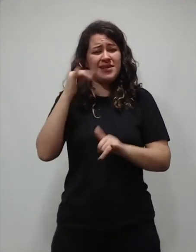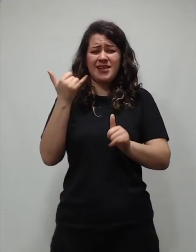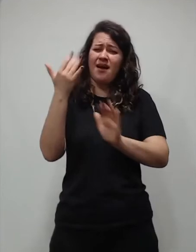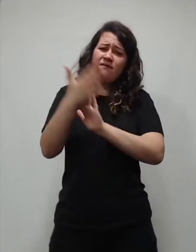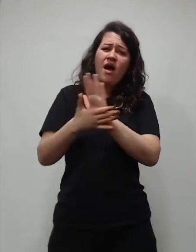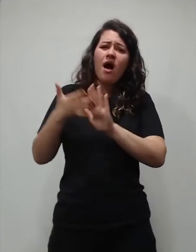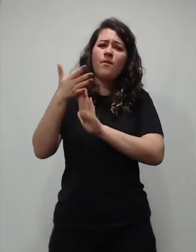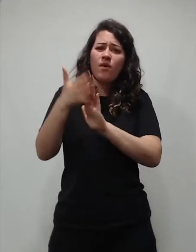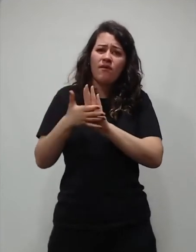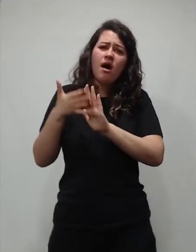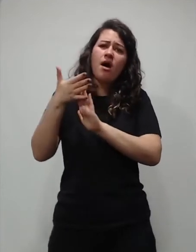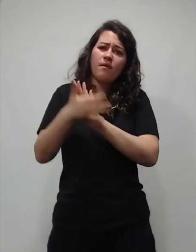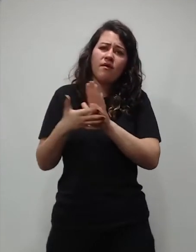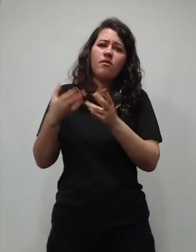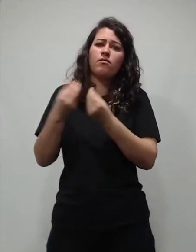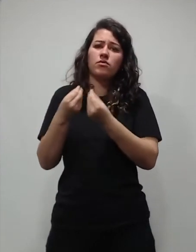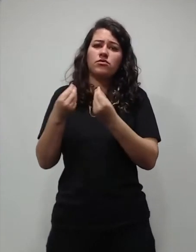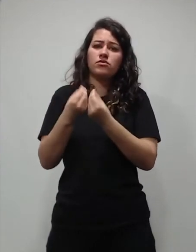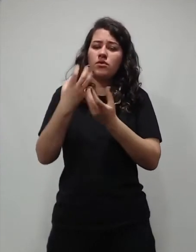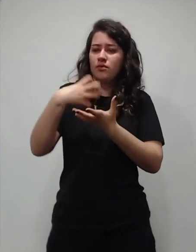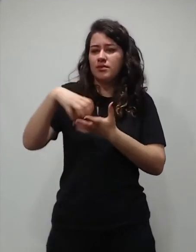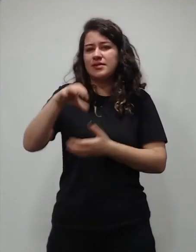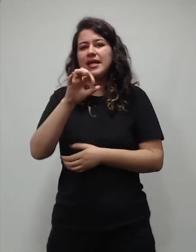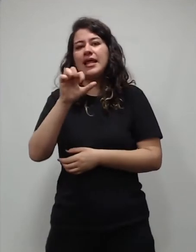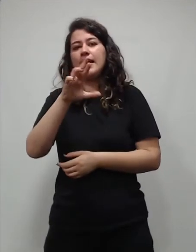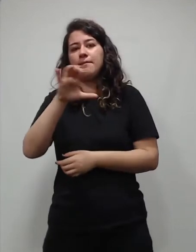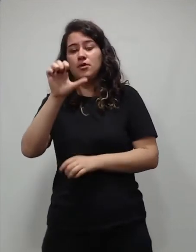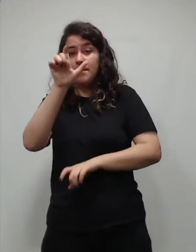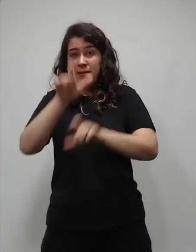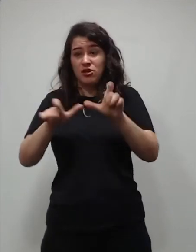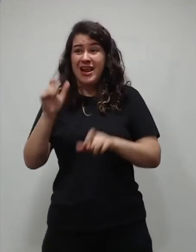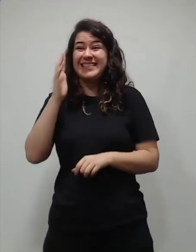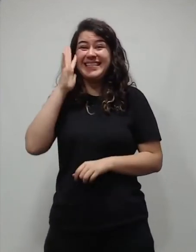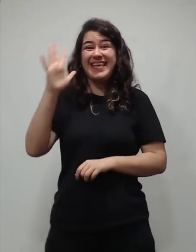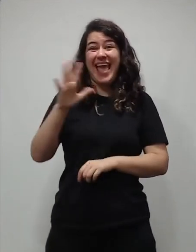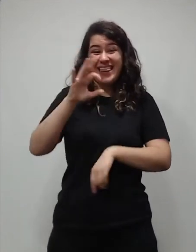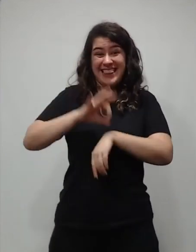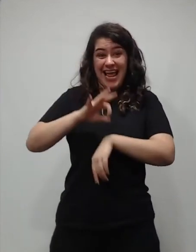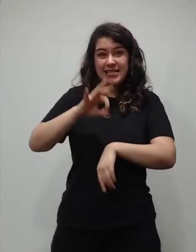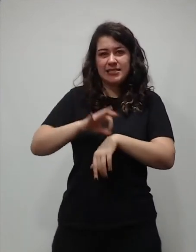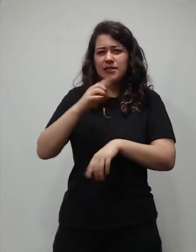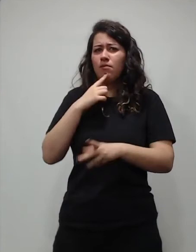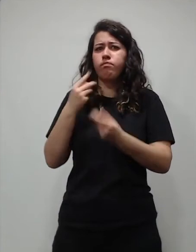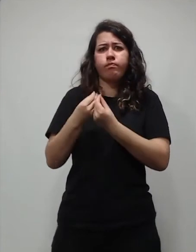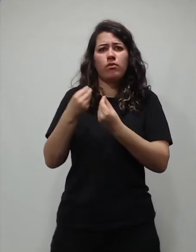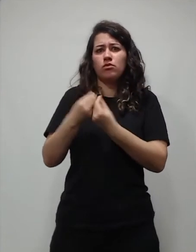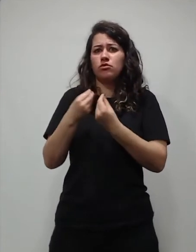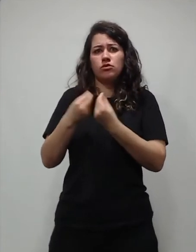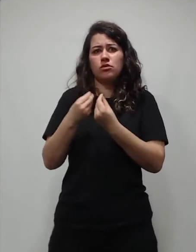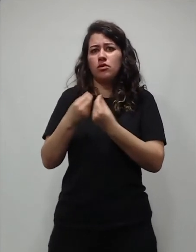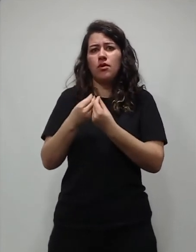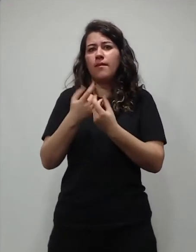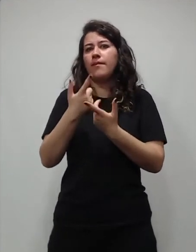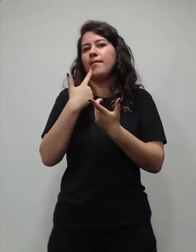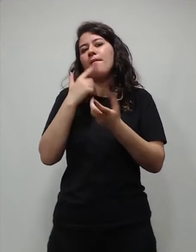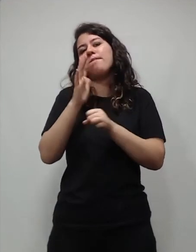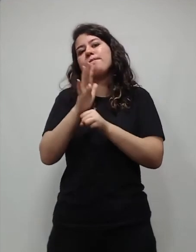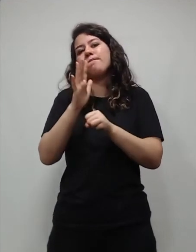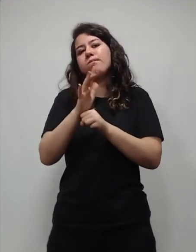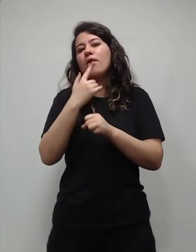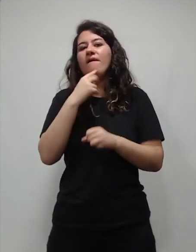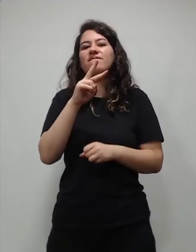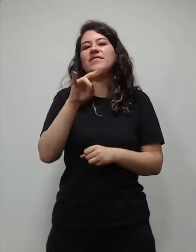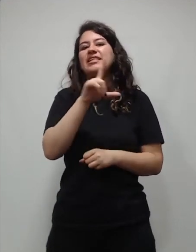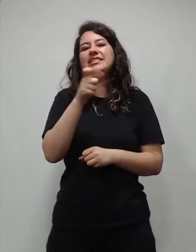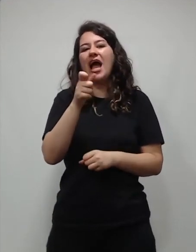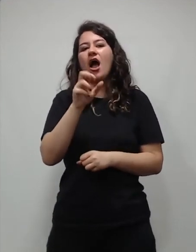hablado mucho con la gente de Seremos. Los psiquiatras de Seremos tienen un montón de gente egresada en estos pueblos de Loco, Villa